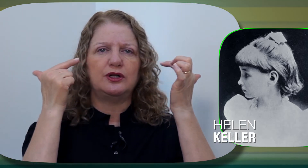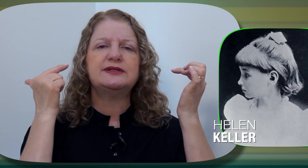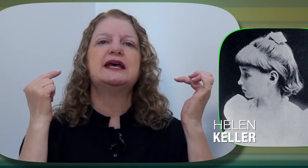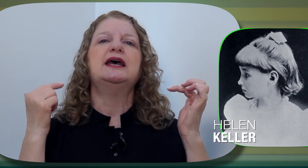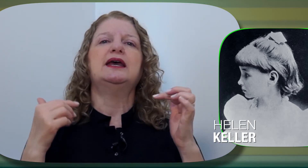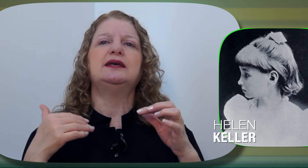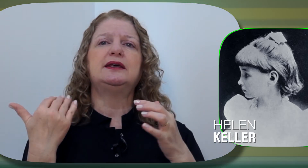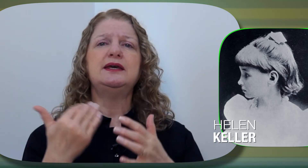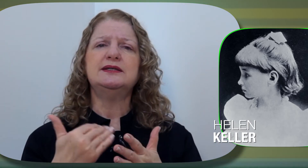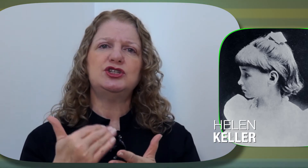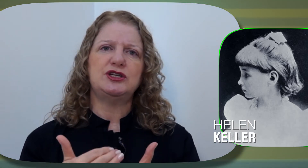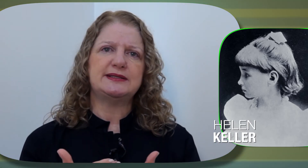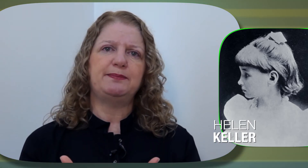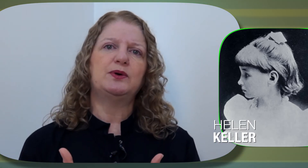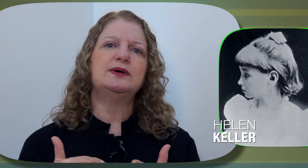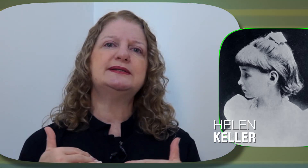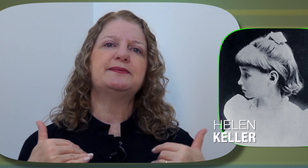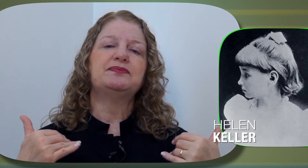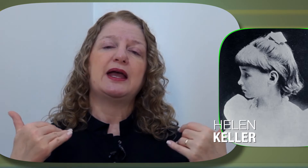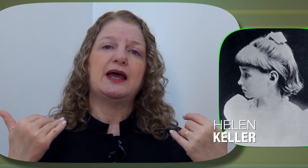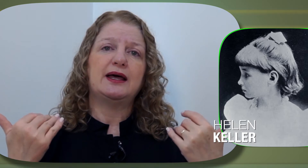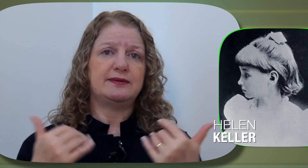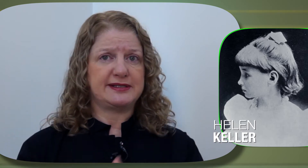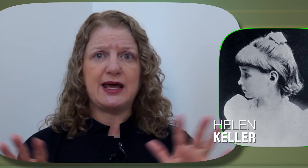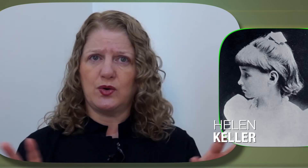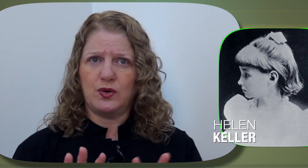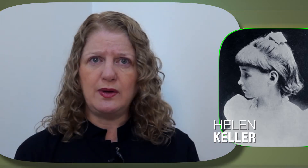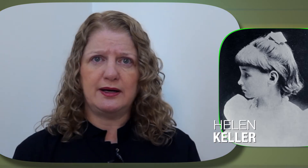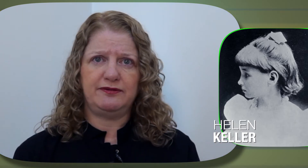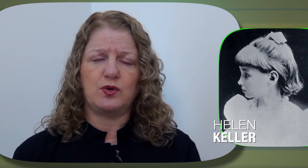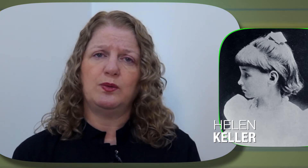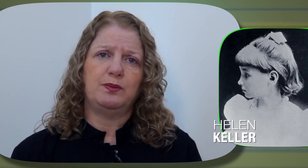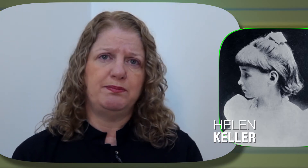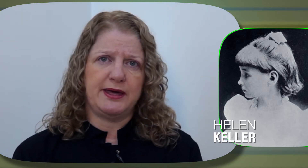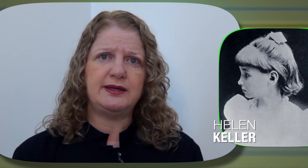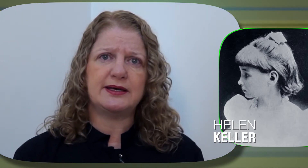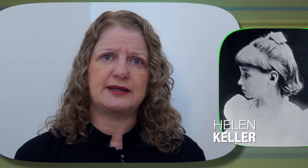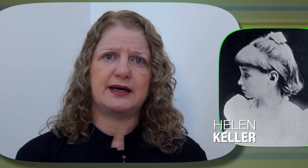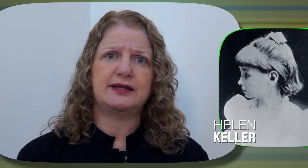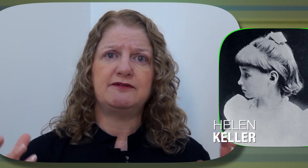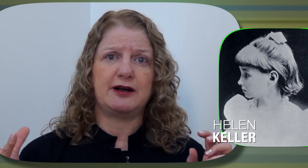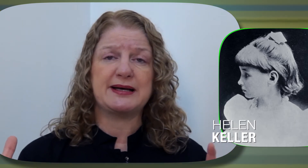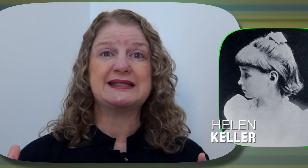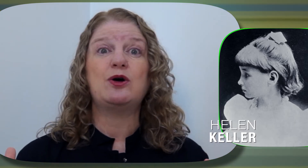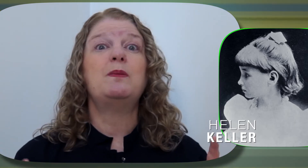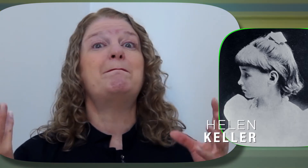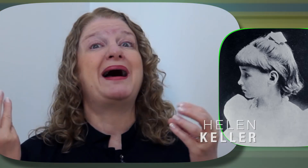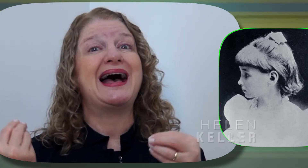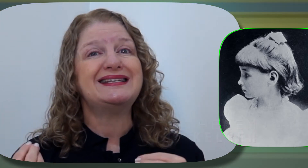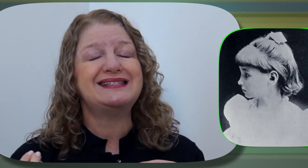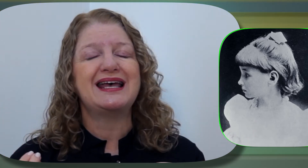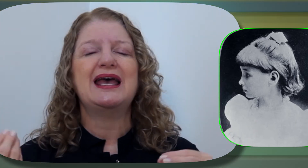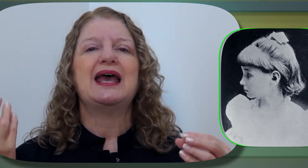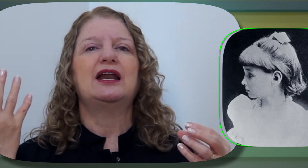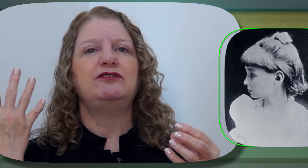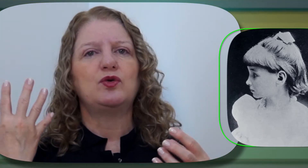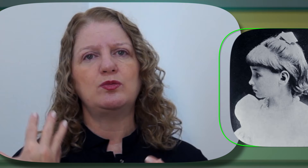olhos e 15 dias depois ela sarou, ela ficou bem da inflamação, mas ela ficou uma